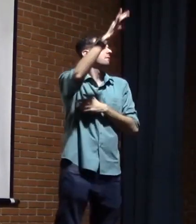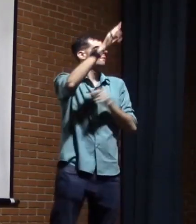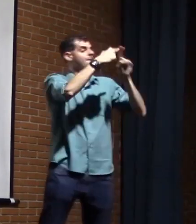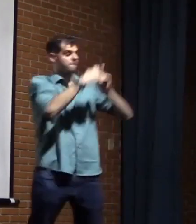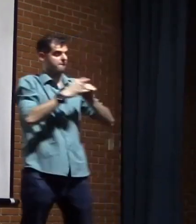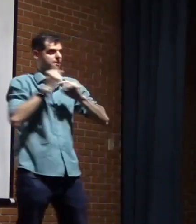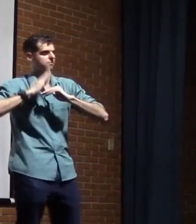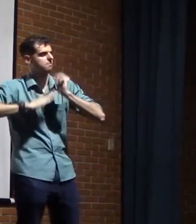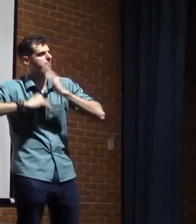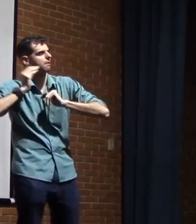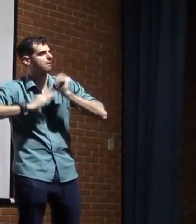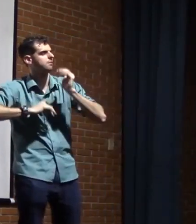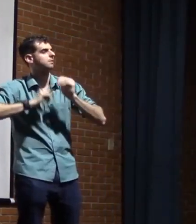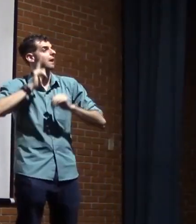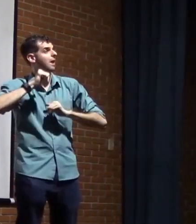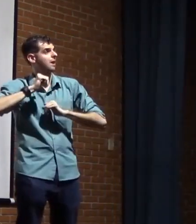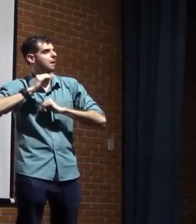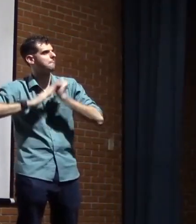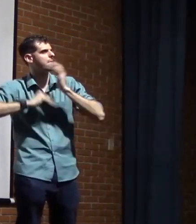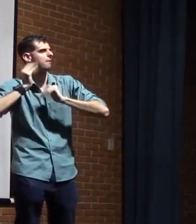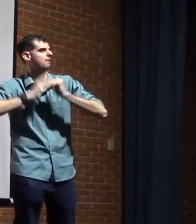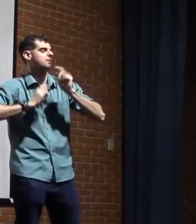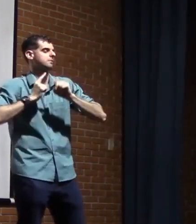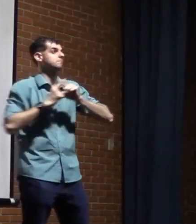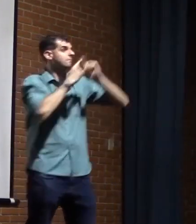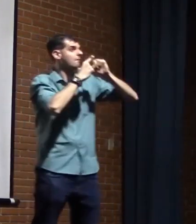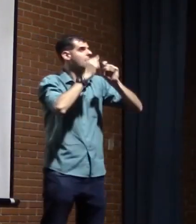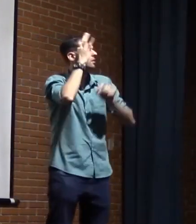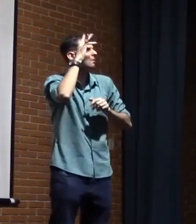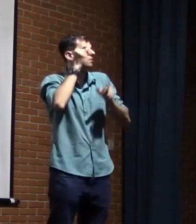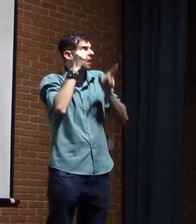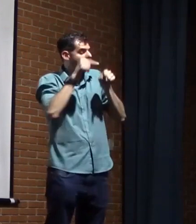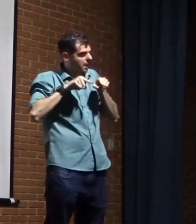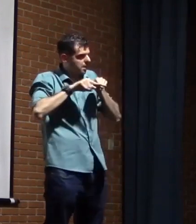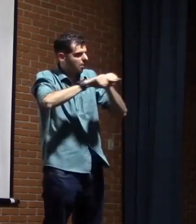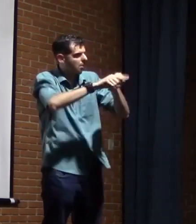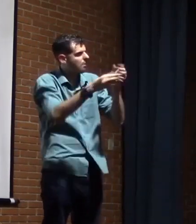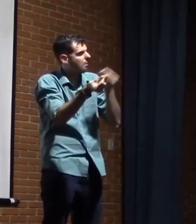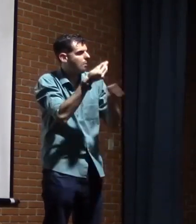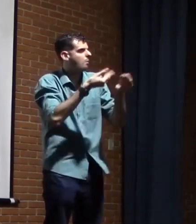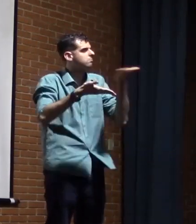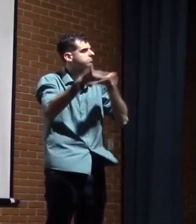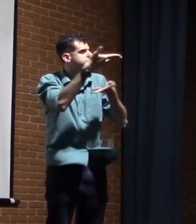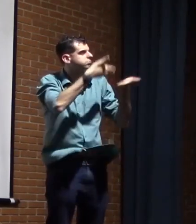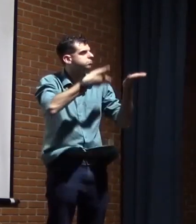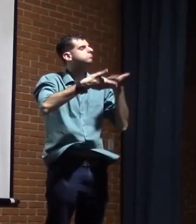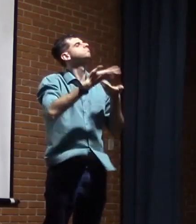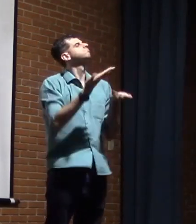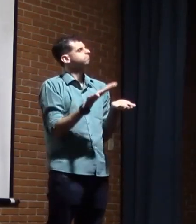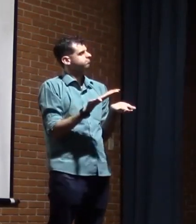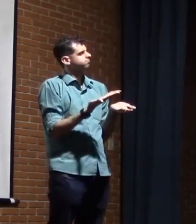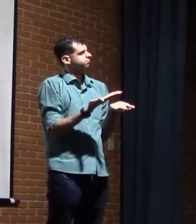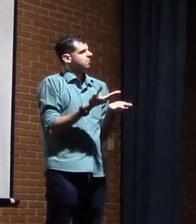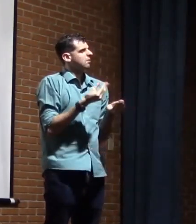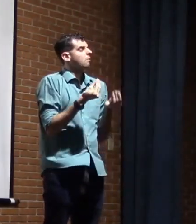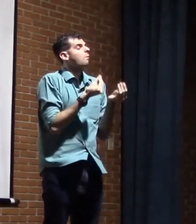pensar, que ganhou grande valor, né, muita luta, a questão de como ela conseguiu esse embate, essa interação, como